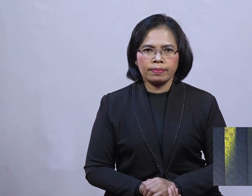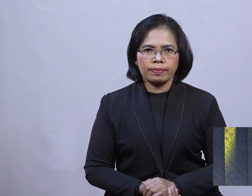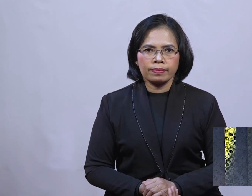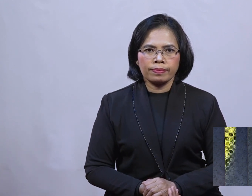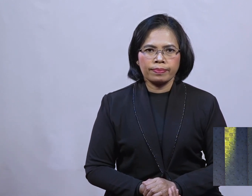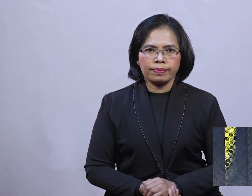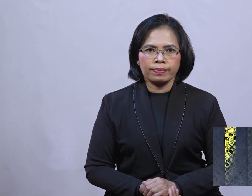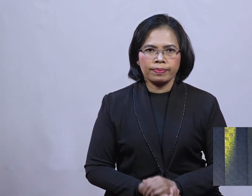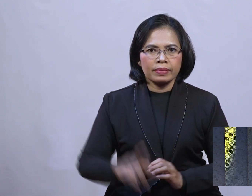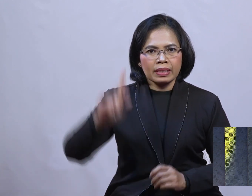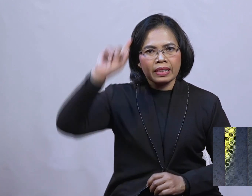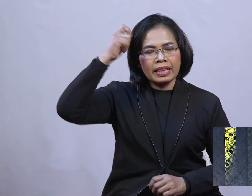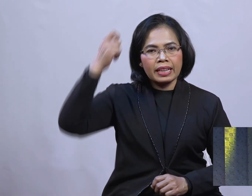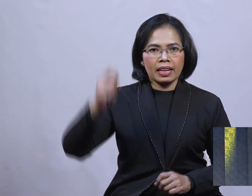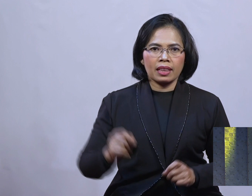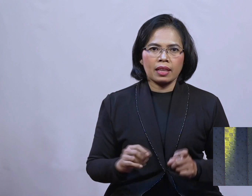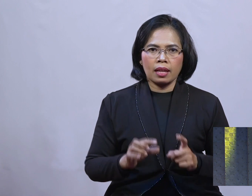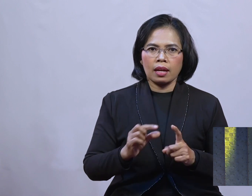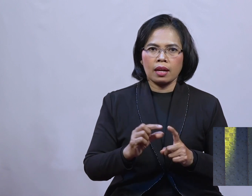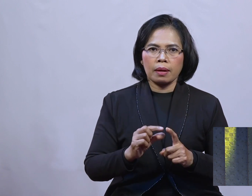Hai ingat deh